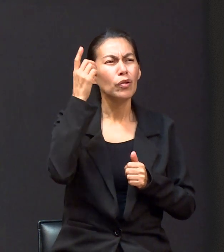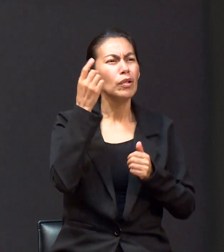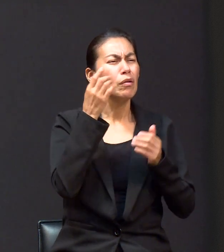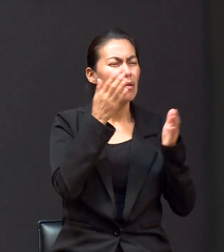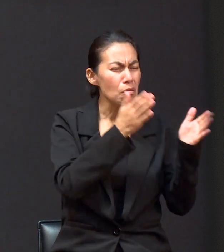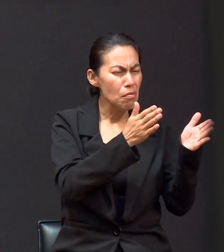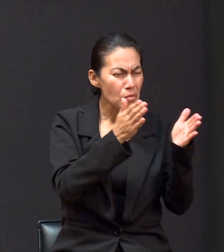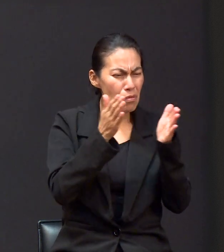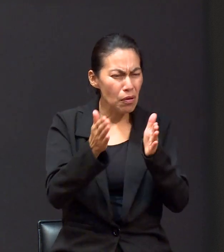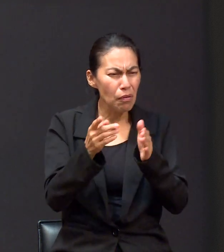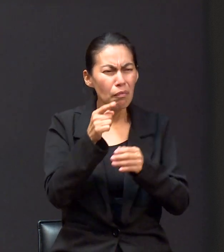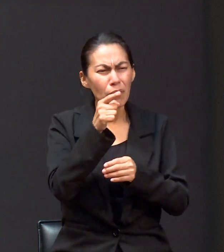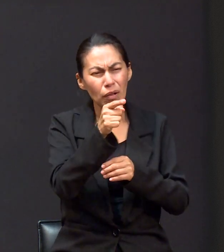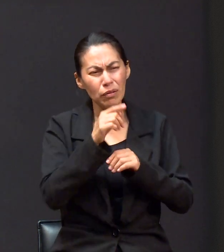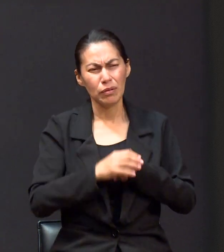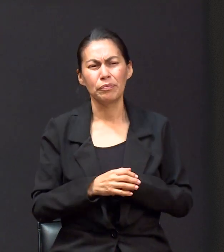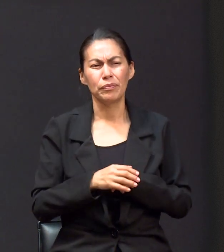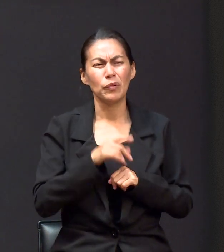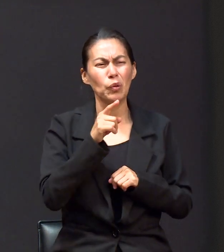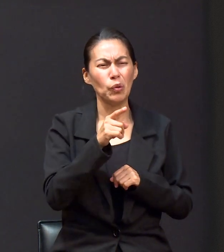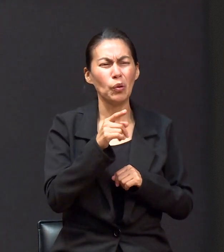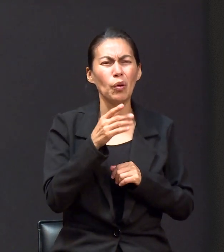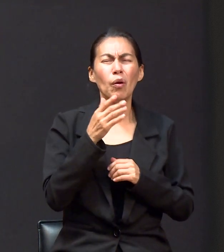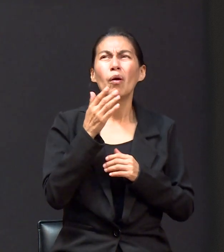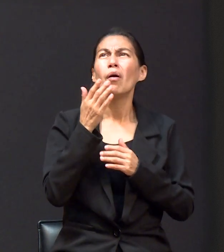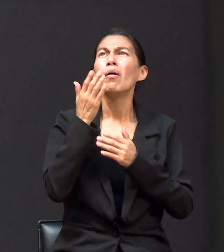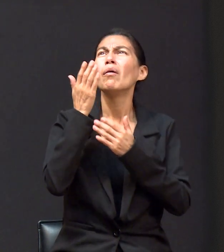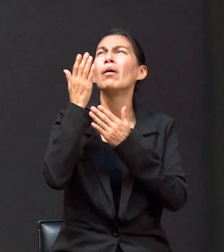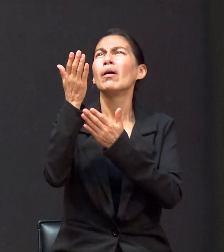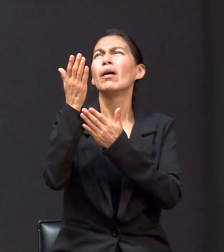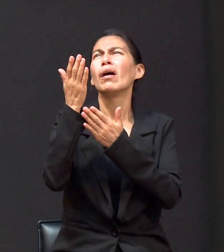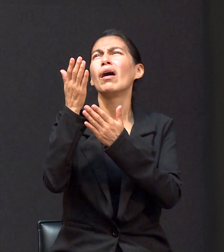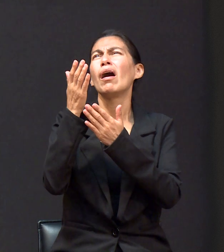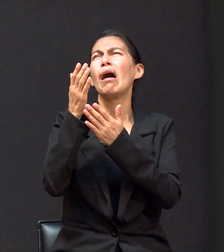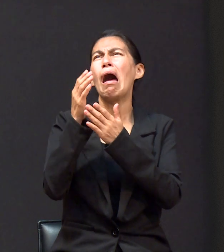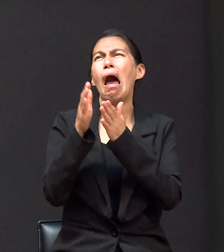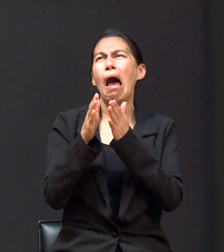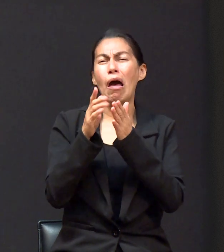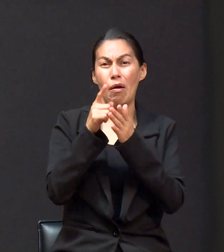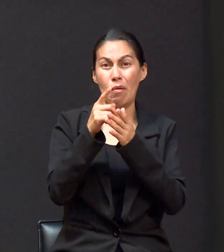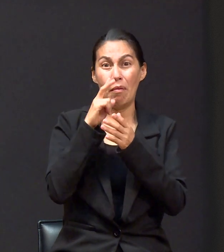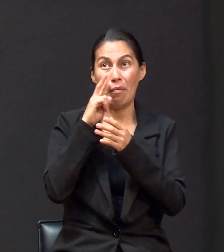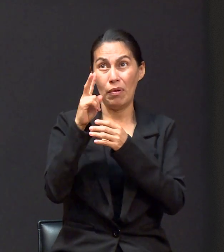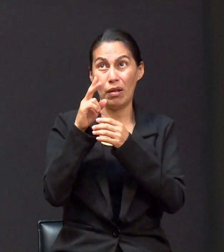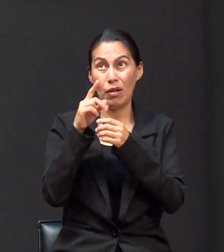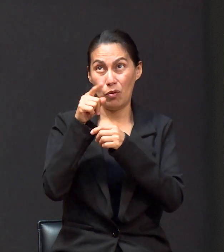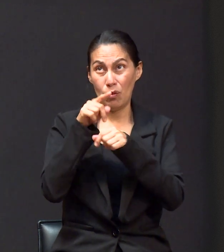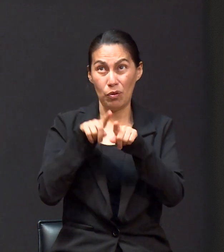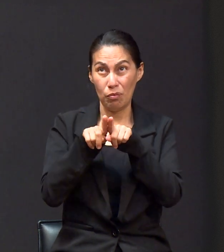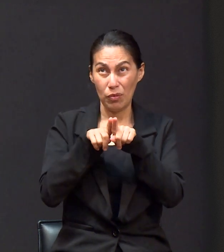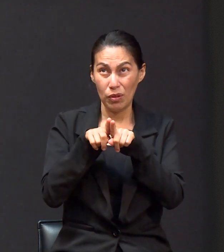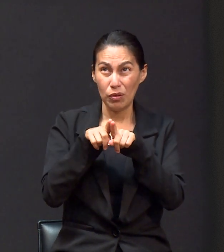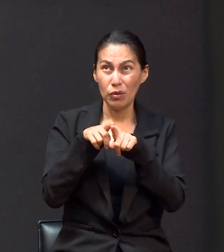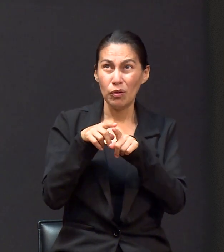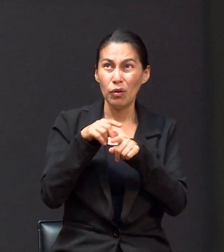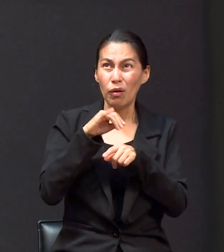tiene algo para ti, ¿qué es lo que le pedirías aparte de ver a tu hermanito?